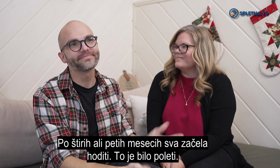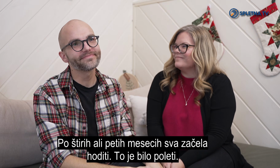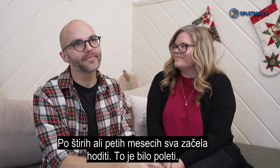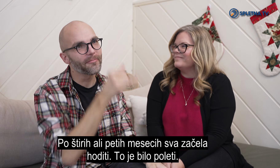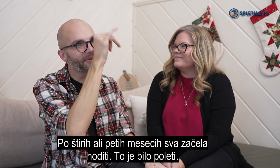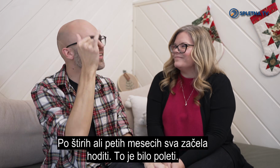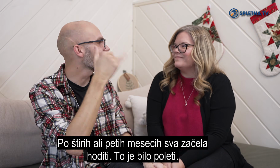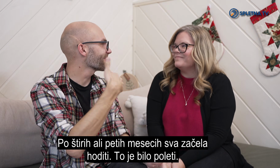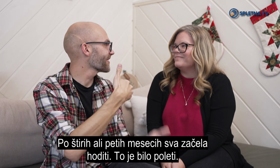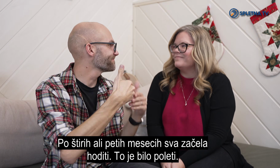To je bilo poleti.